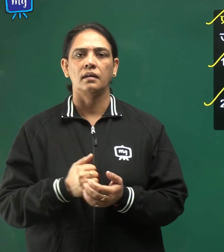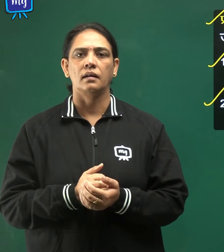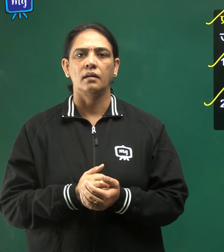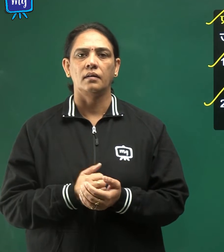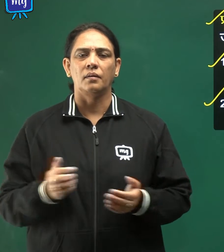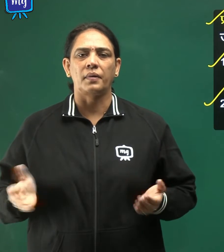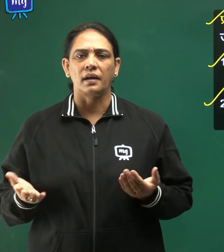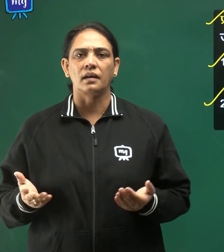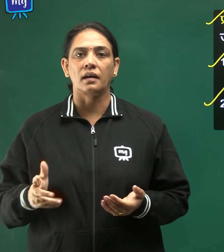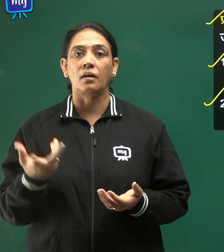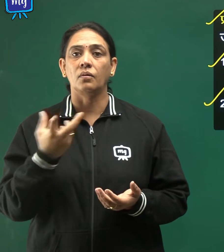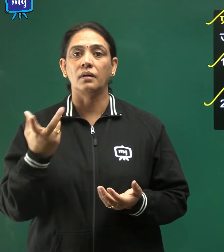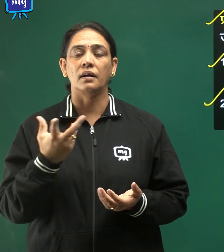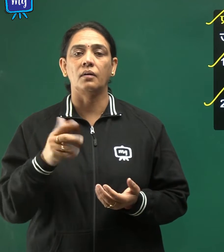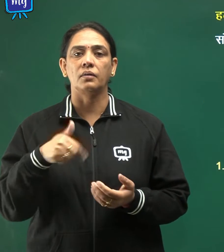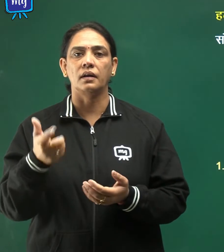प्रायिकता क्या होगी?